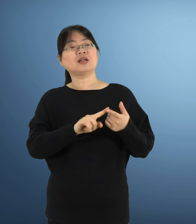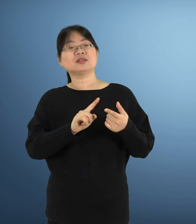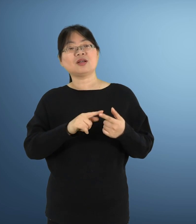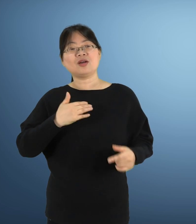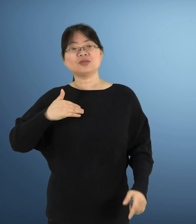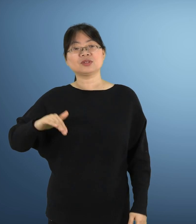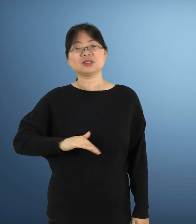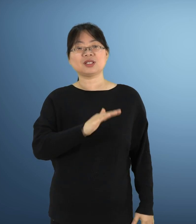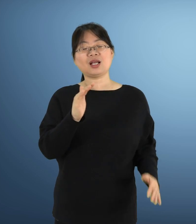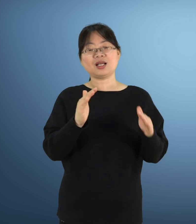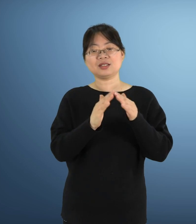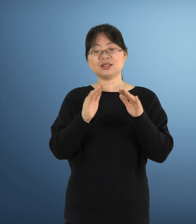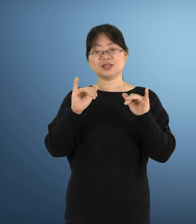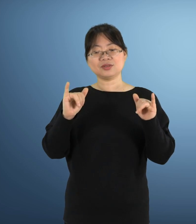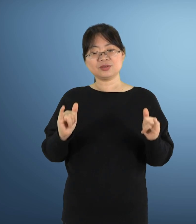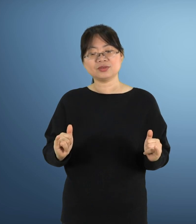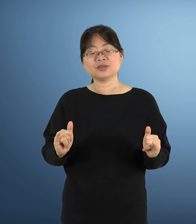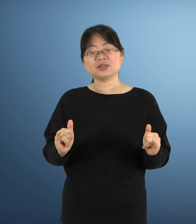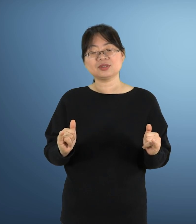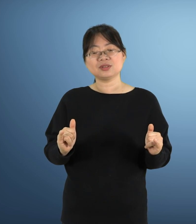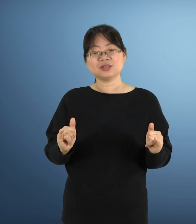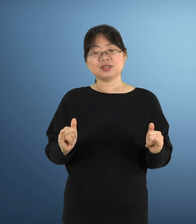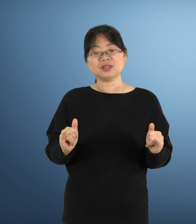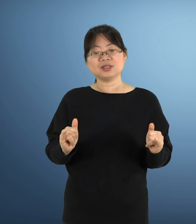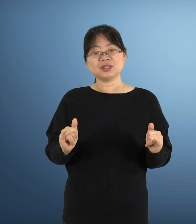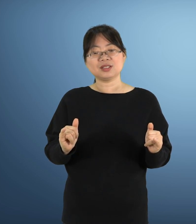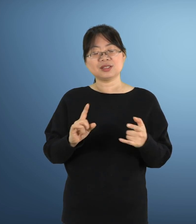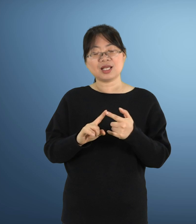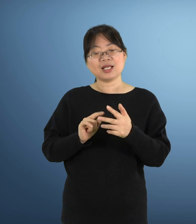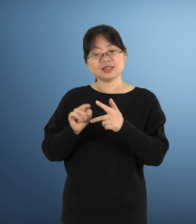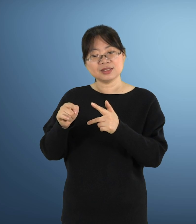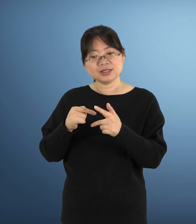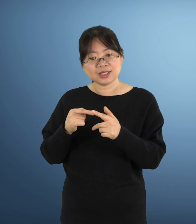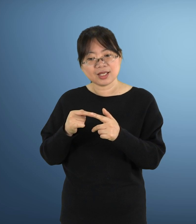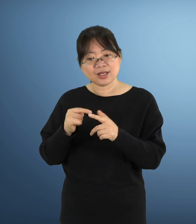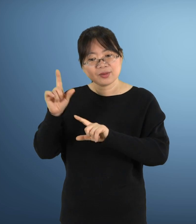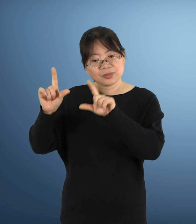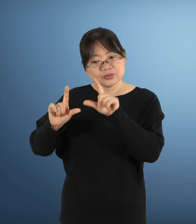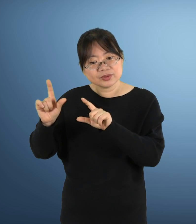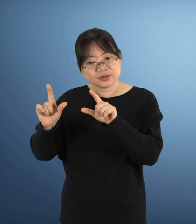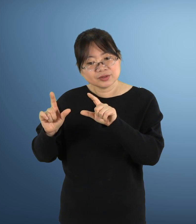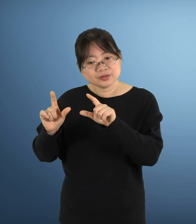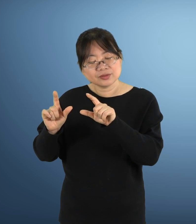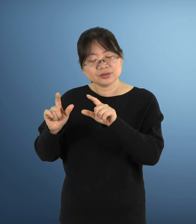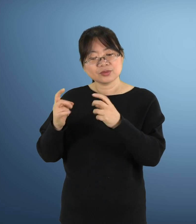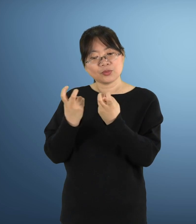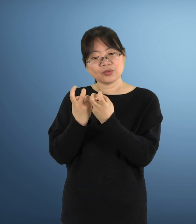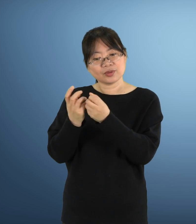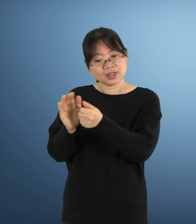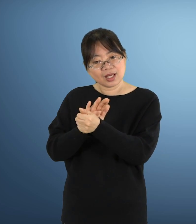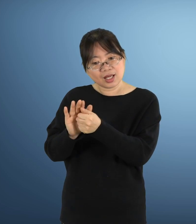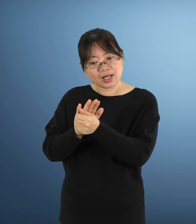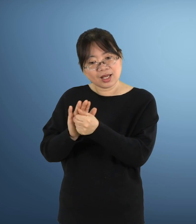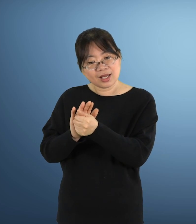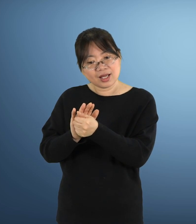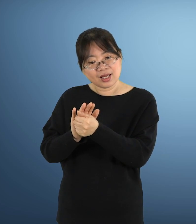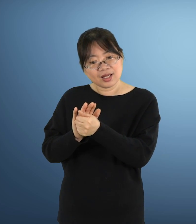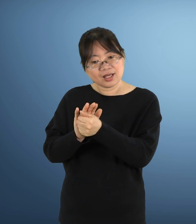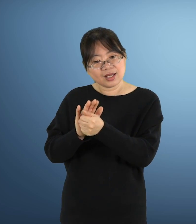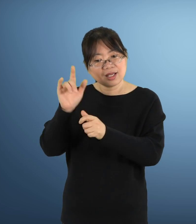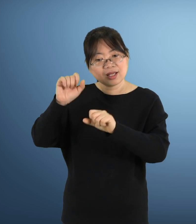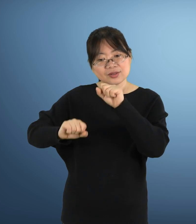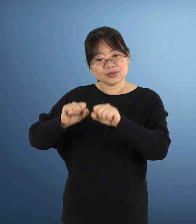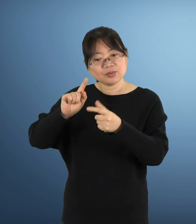우리가 이웃을 어떻게 이해하고 어떻게 대하느냐는 태도에 달려 있습니다.